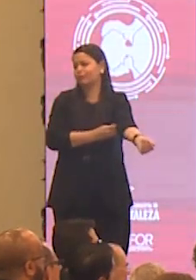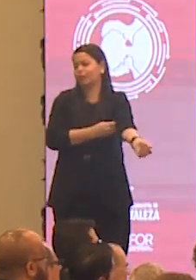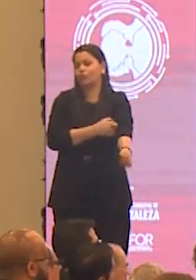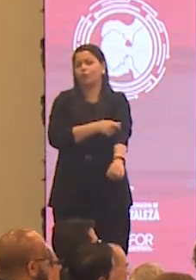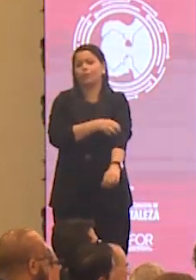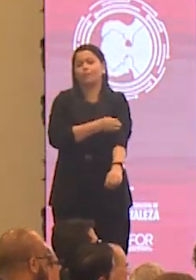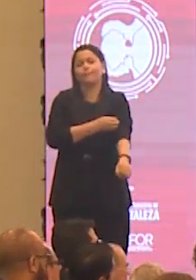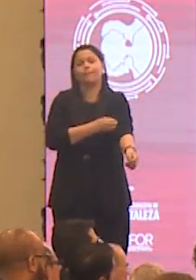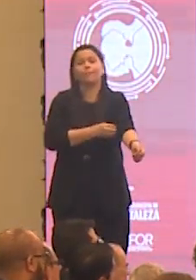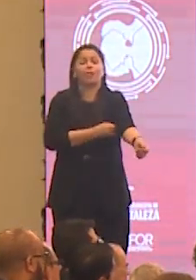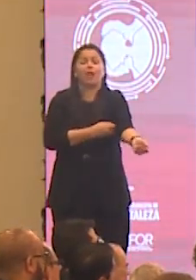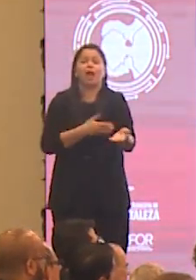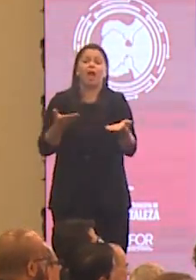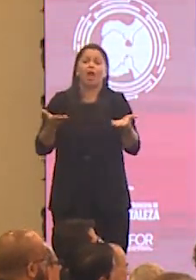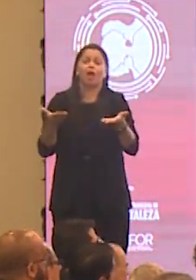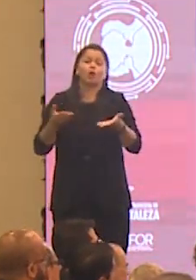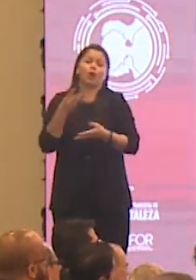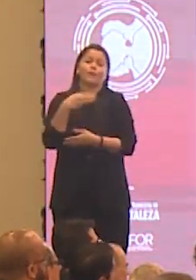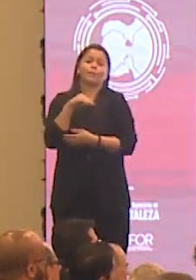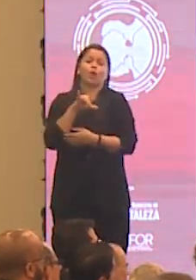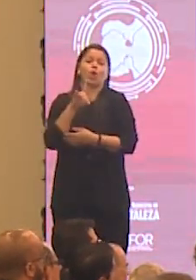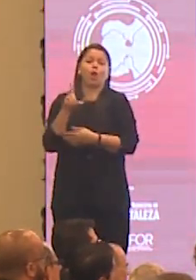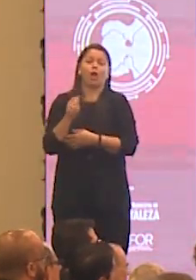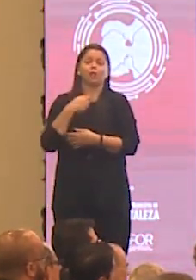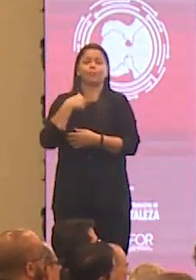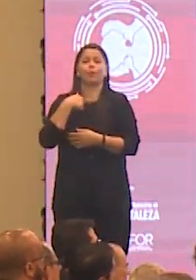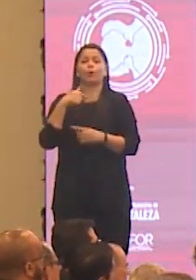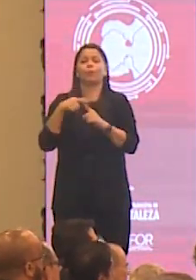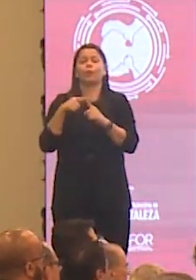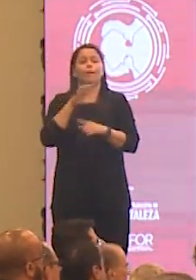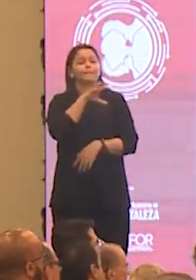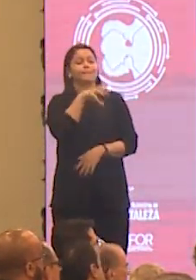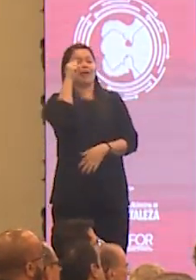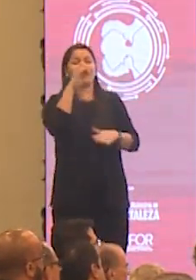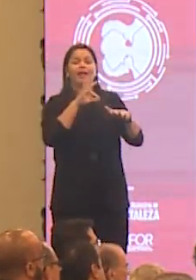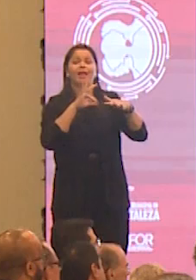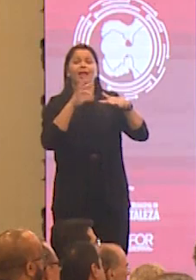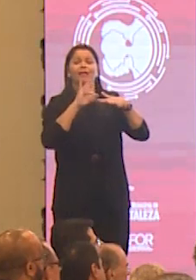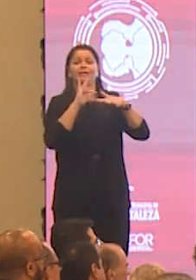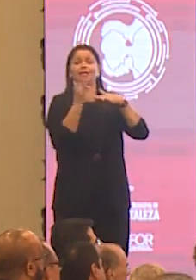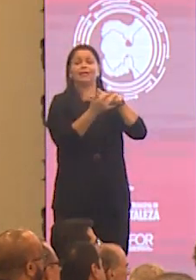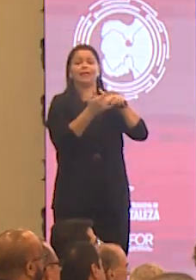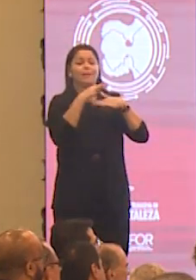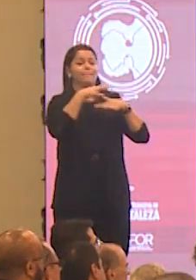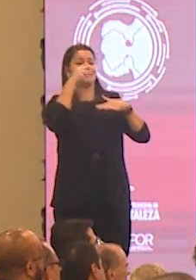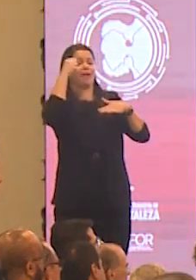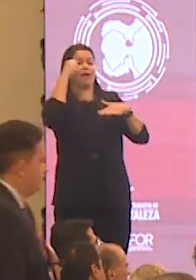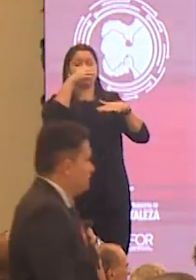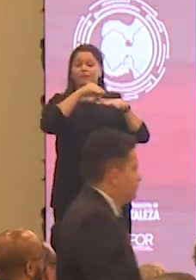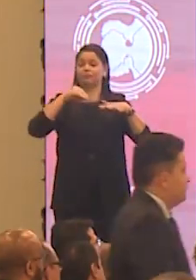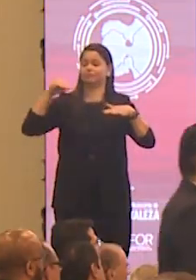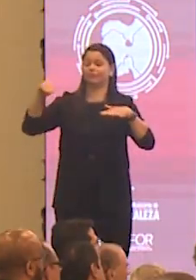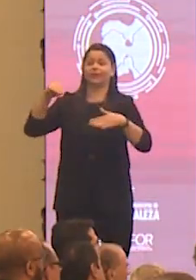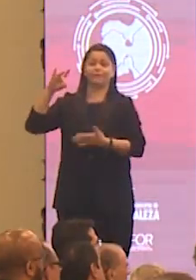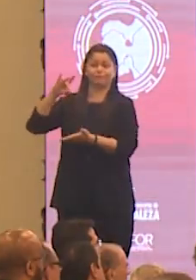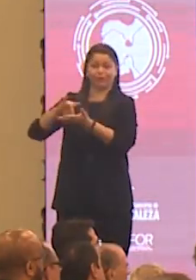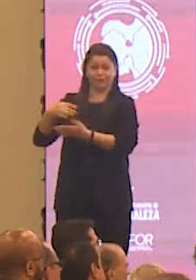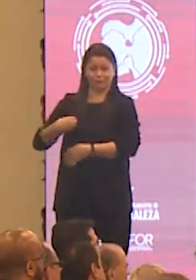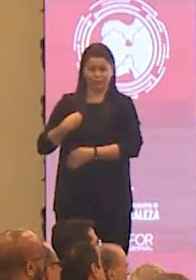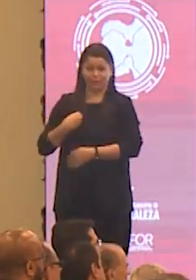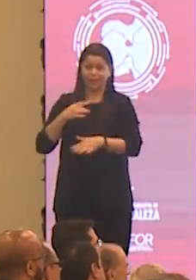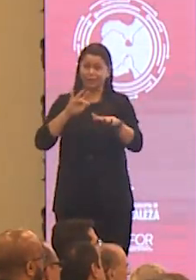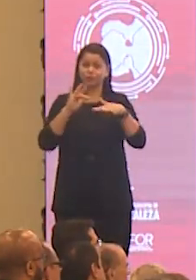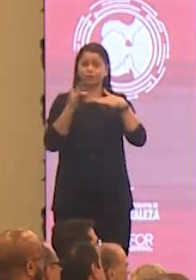Agora virou modinha. Porque pega da rede social e enfia na realidade. Na rede social,